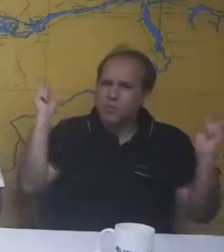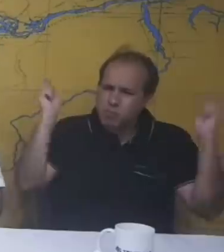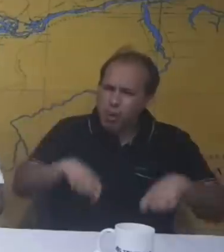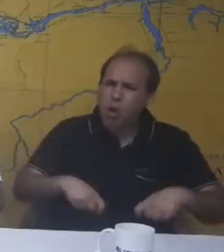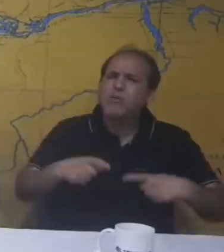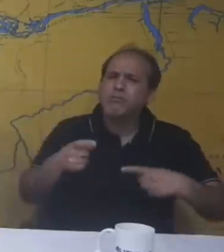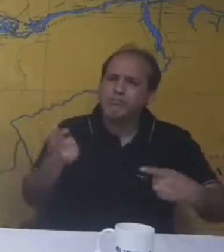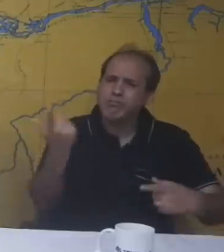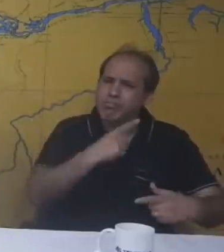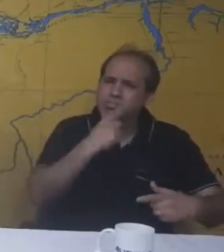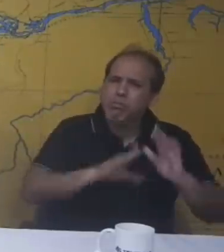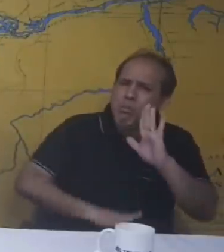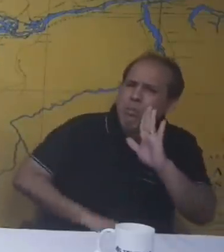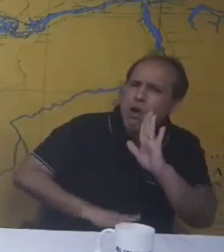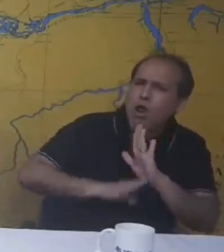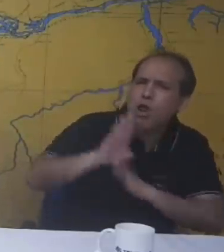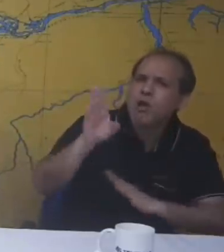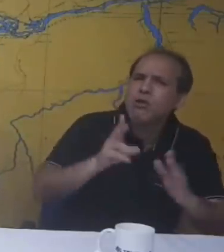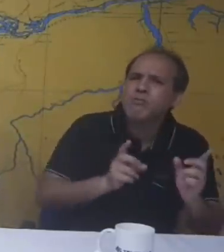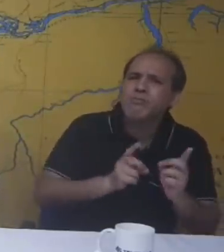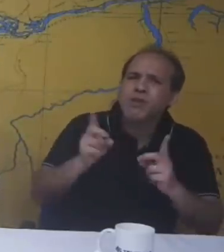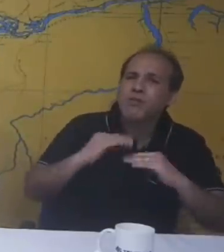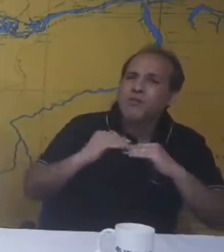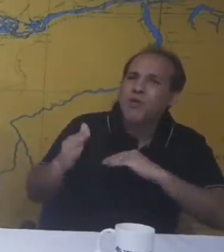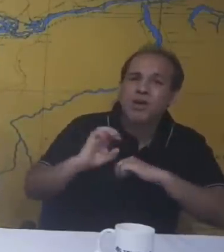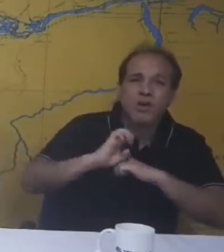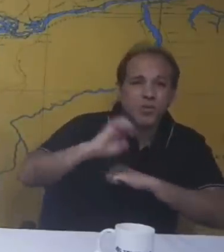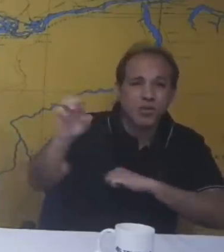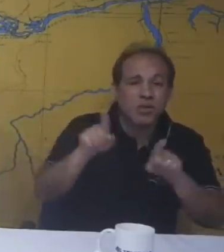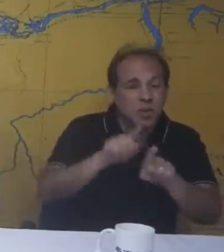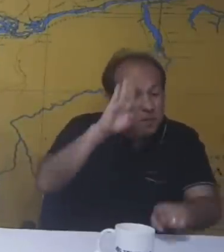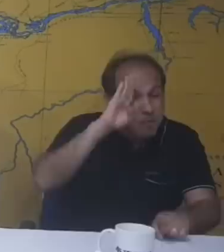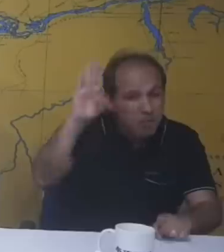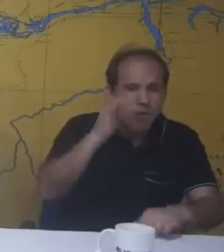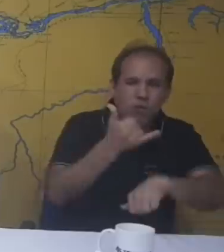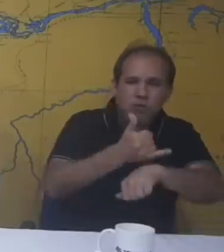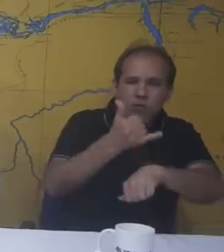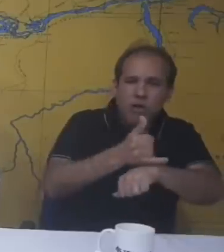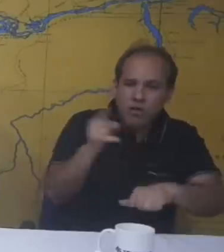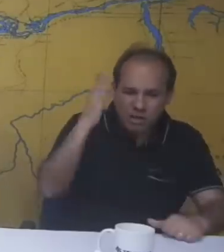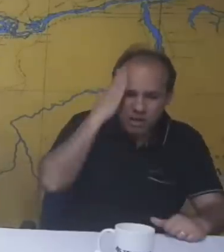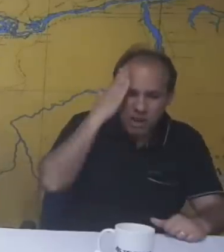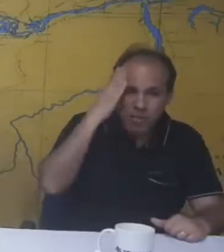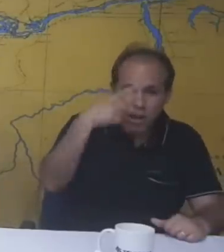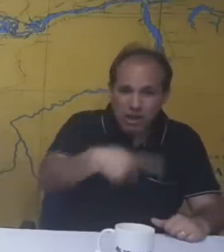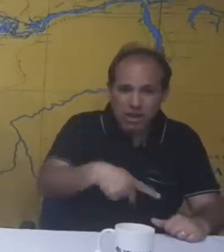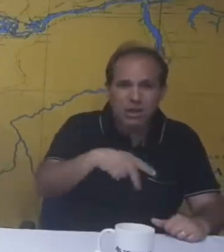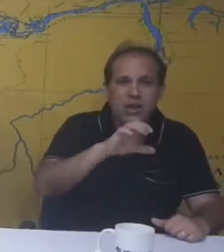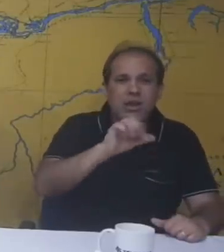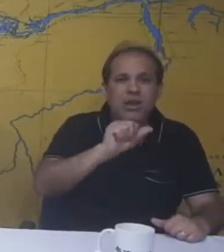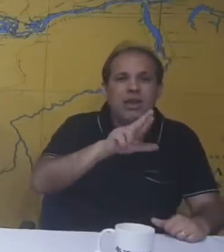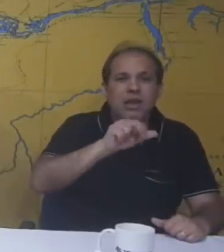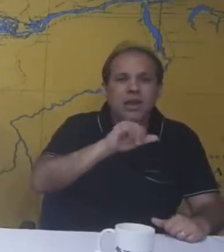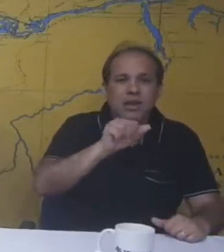potencial. Batemos recorde de exportação, principalmente minério de ferro. O senhor sabe que nós estivemos aqui em